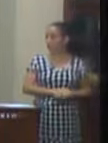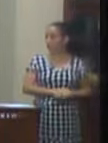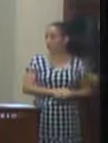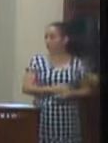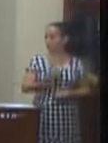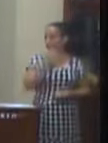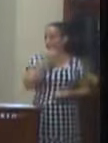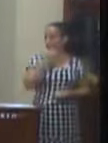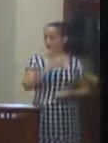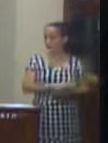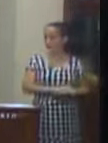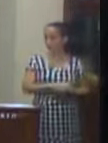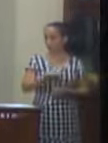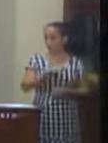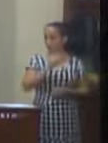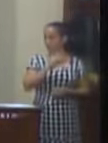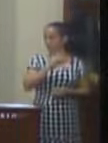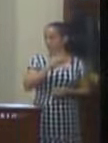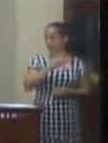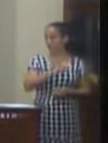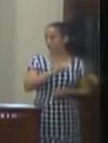Perdão, tem ordem do dia aqui.